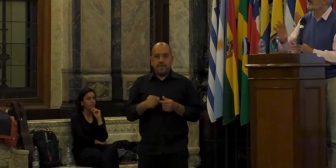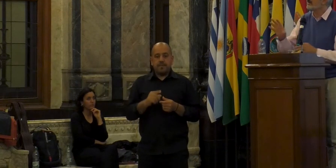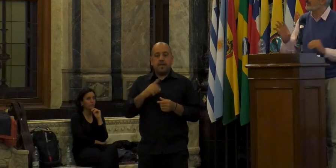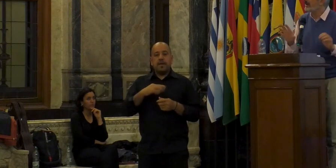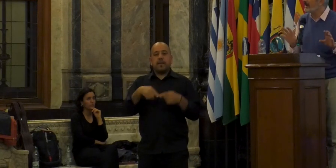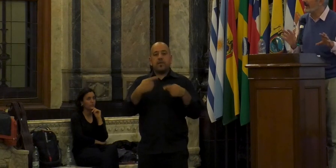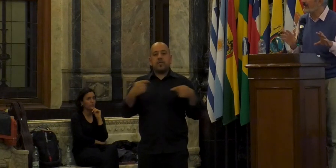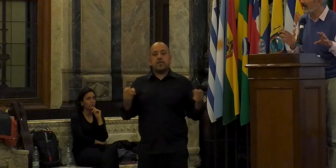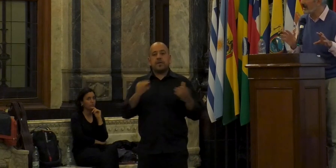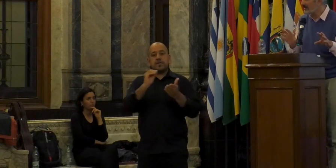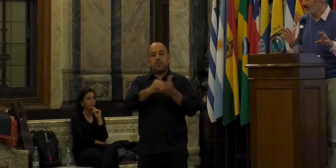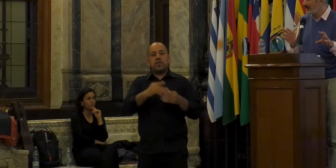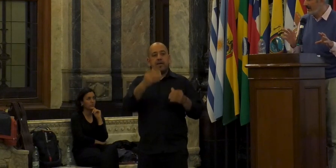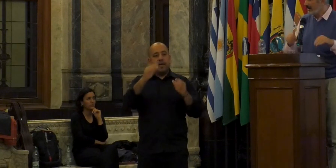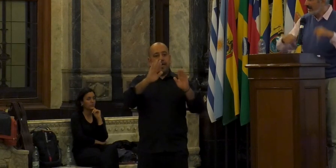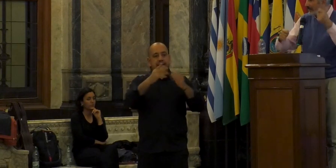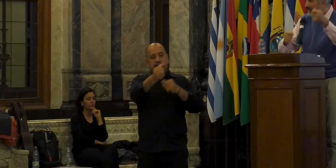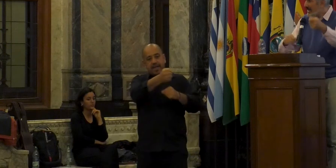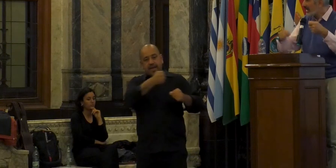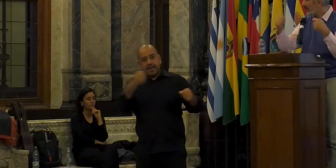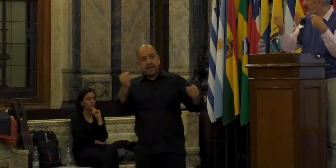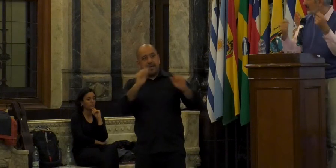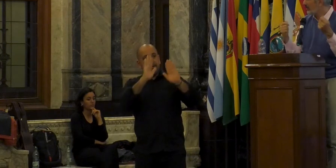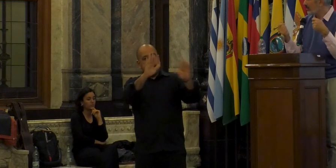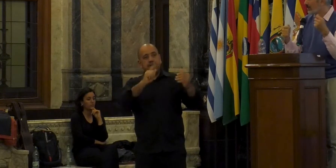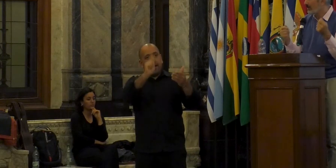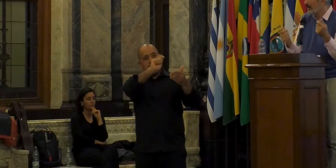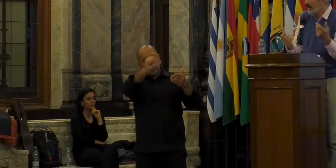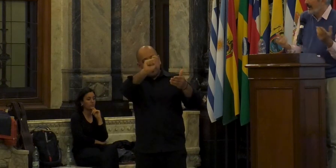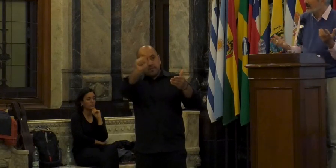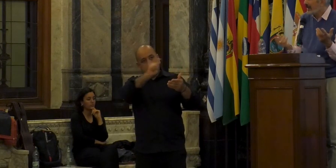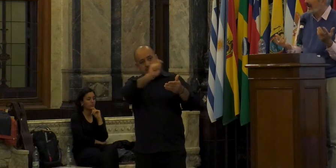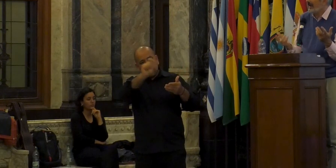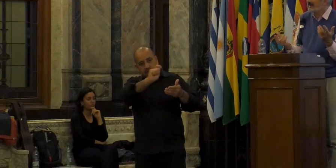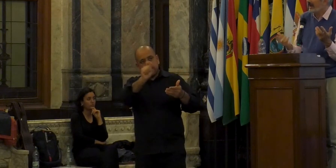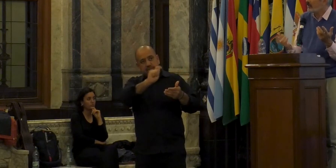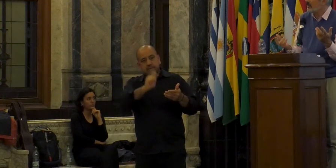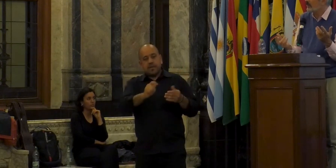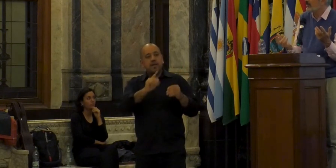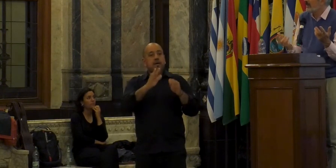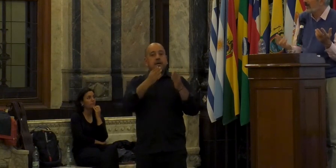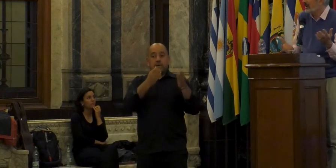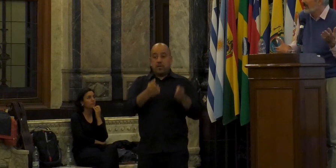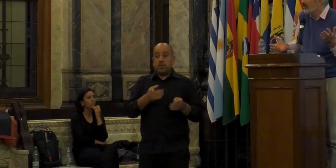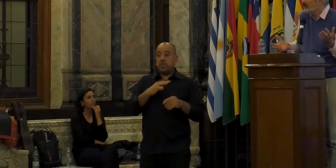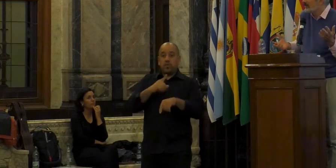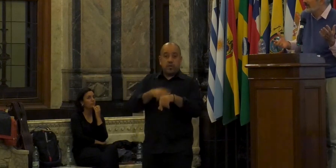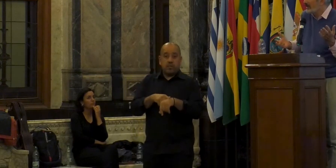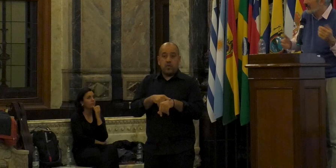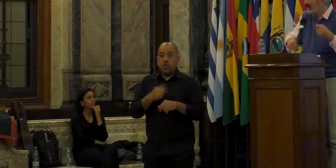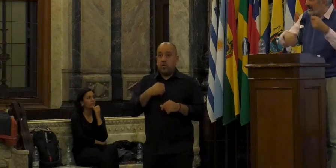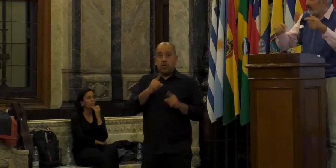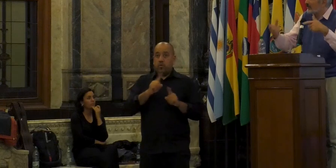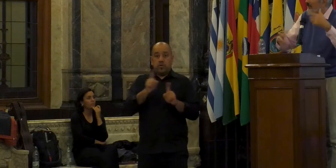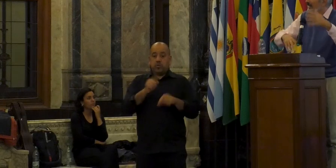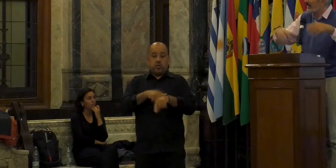estas cosas que se ponen en las neveras y que la familia va apuntando todo lo que... Eso te da hasta qué punto tu tiempo, por ejemplo, pues no es tu